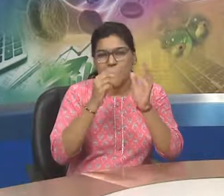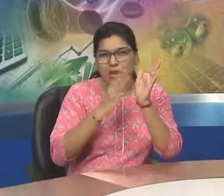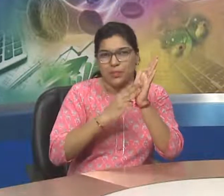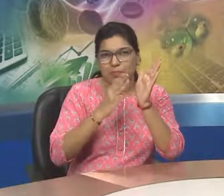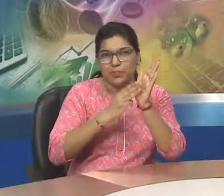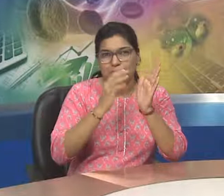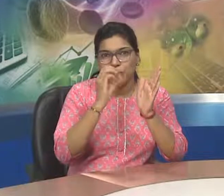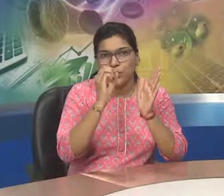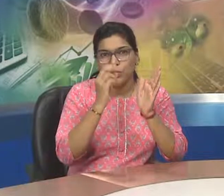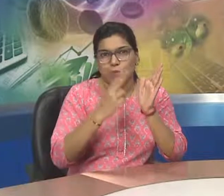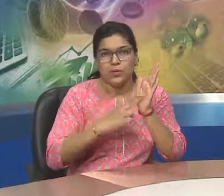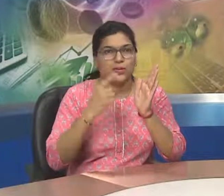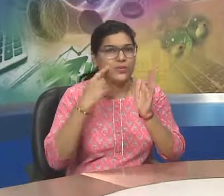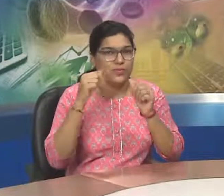oxygen,